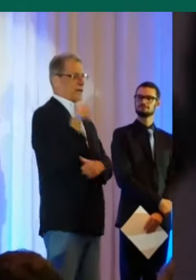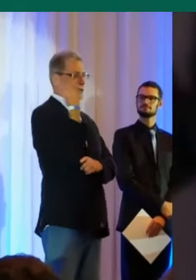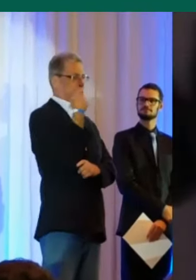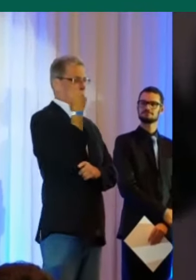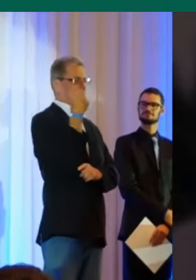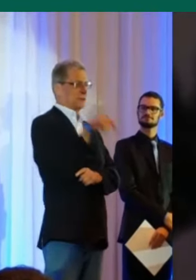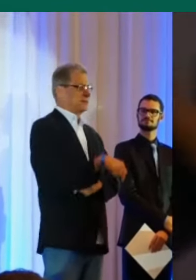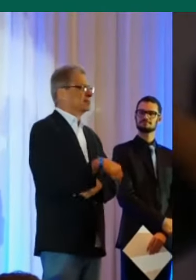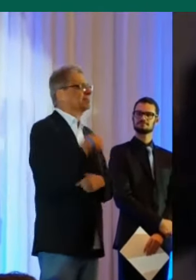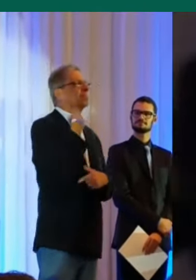aqui no Rio Grande do Sul,